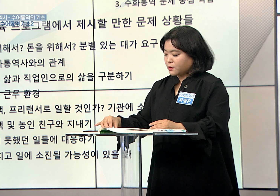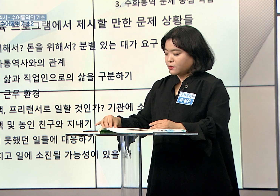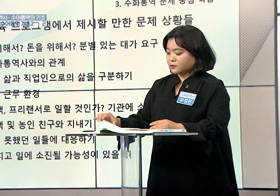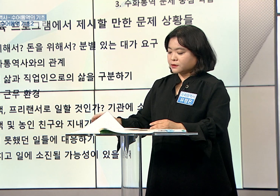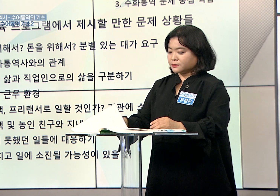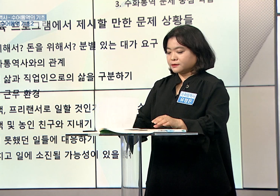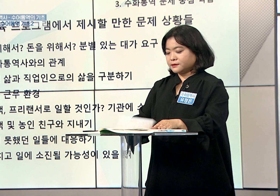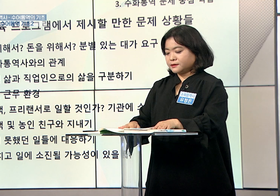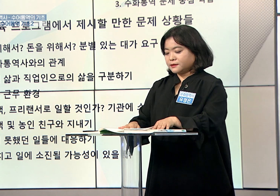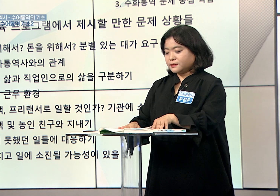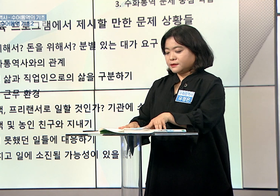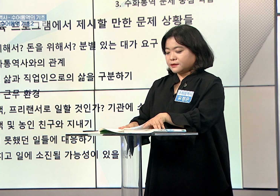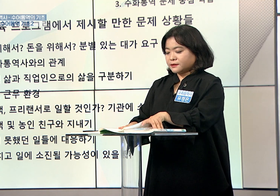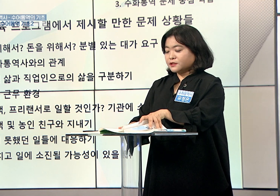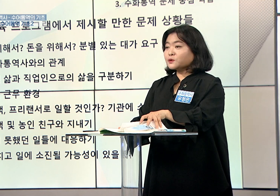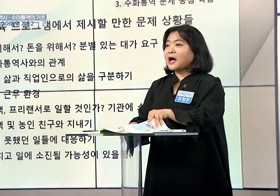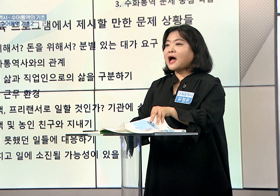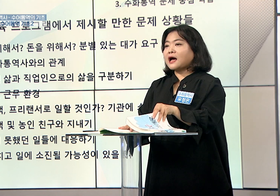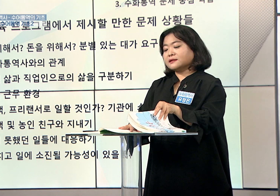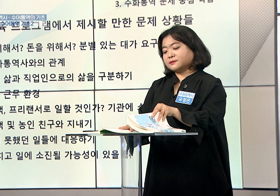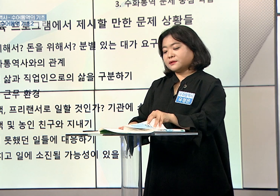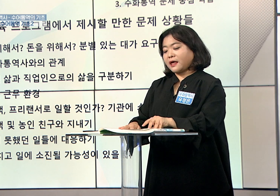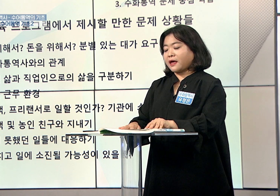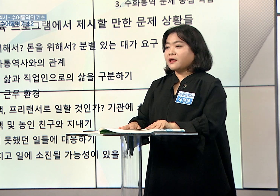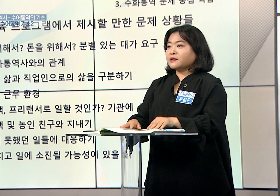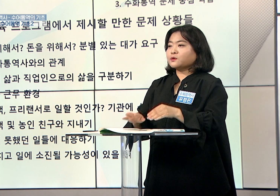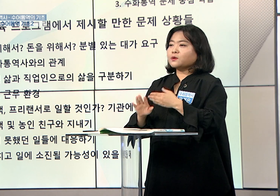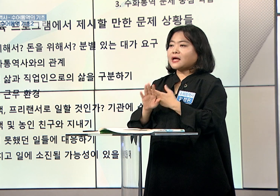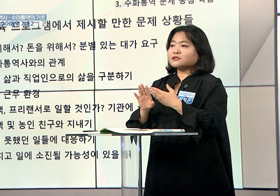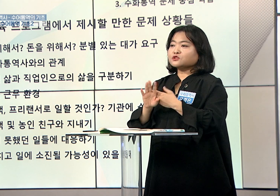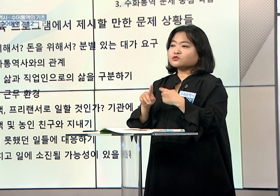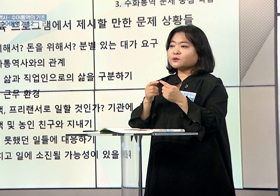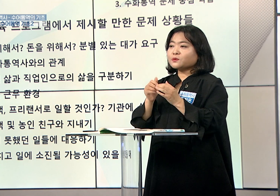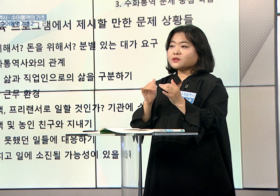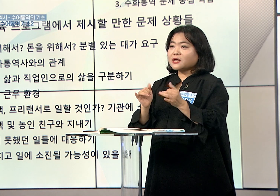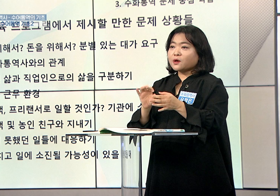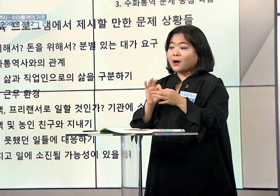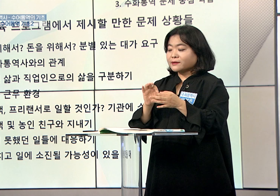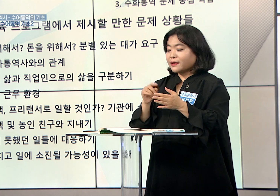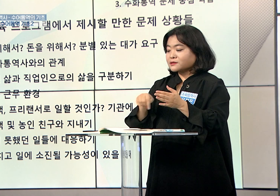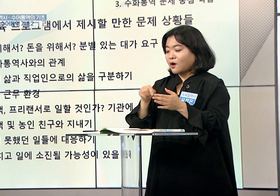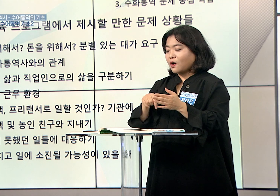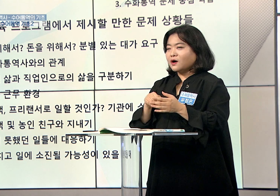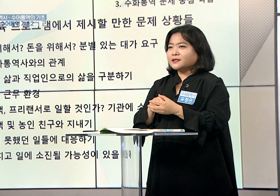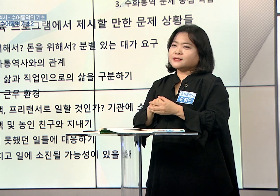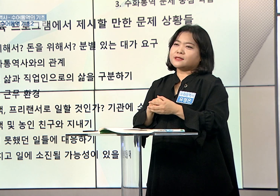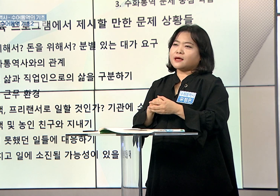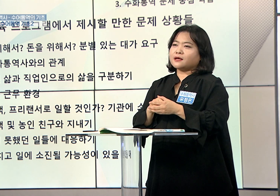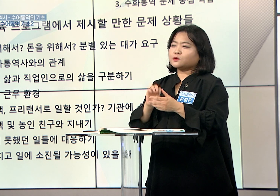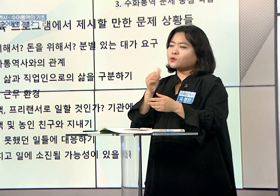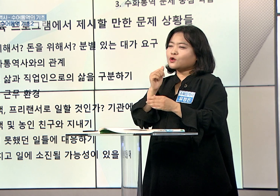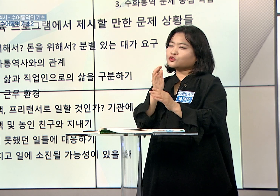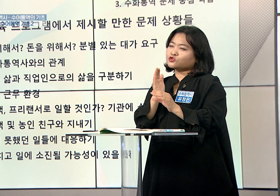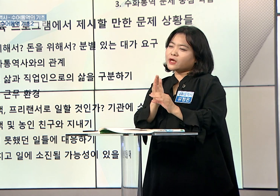그다음에요. 그리고 또 다른 수화통역사의 관계에서 이제 통역 중에